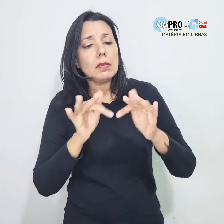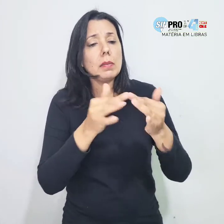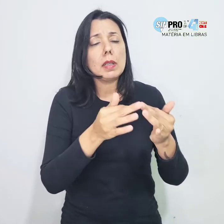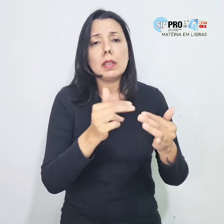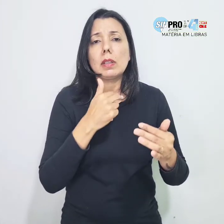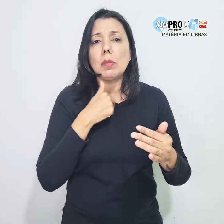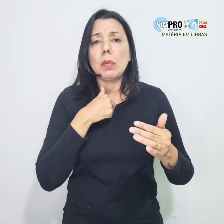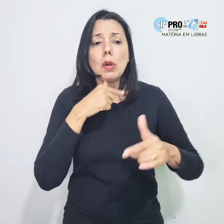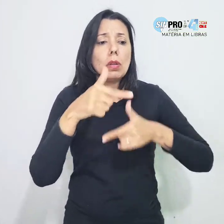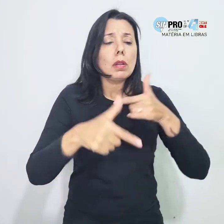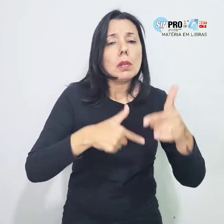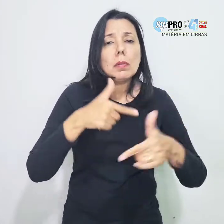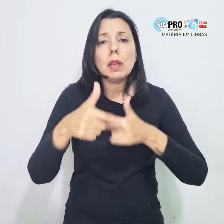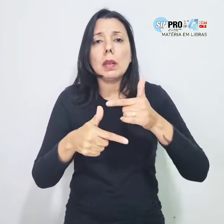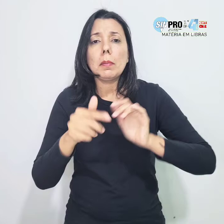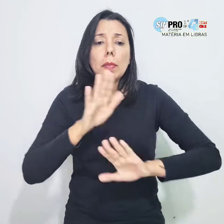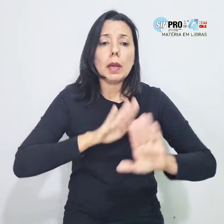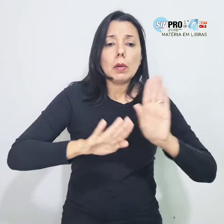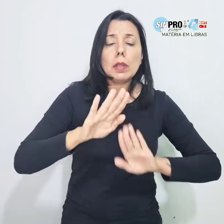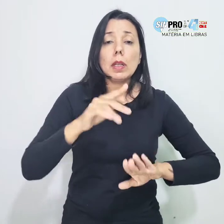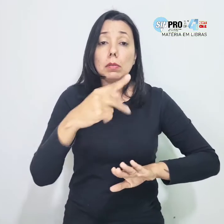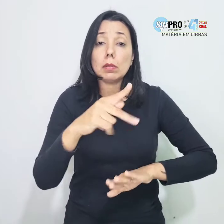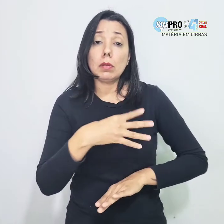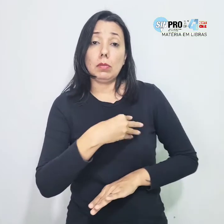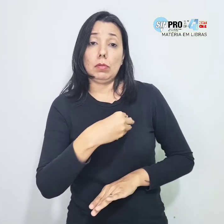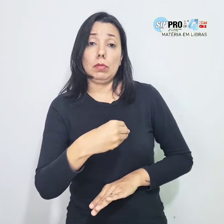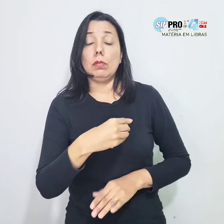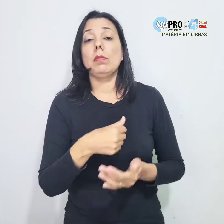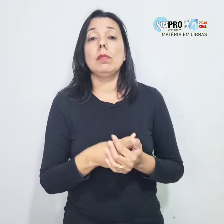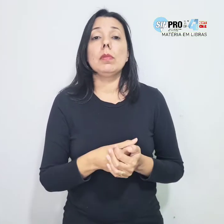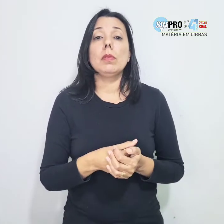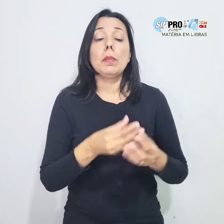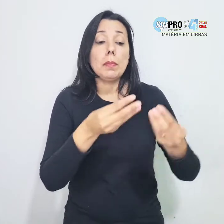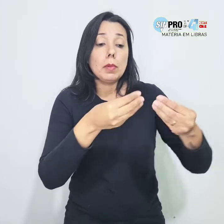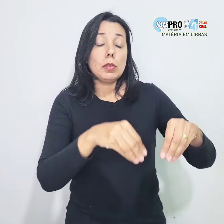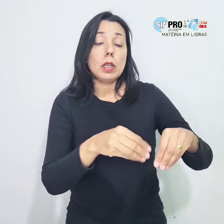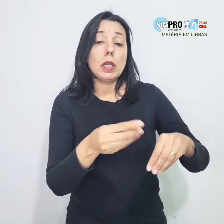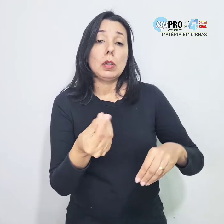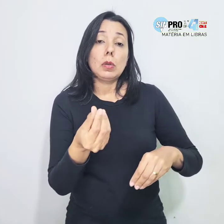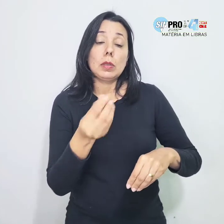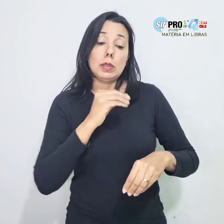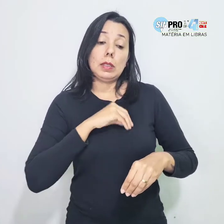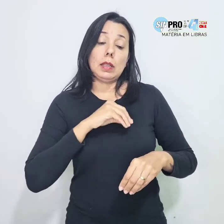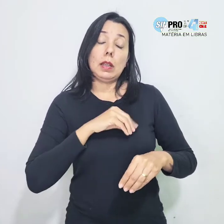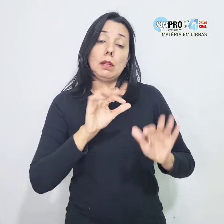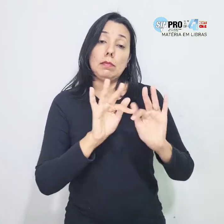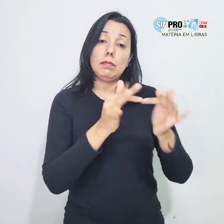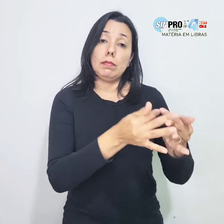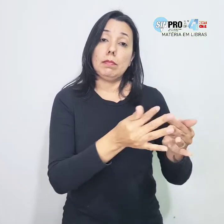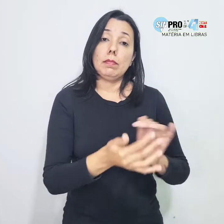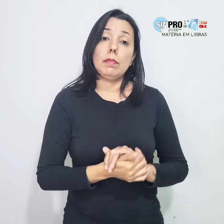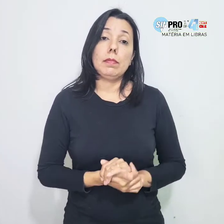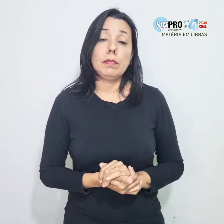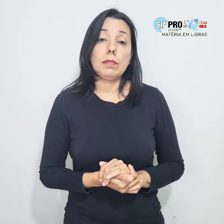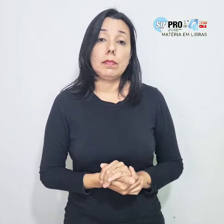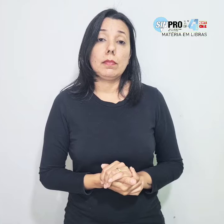podendo trabalhar para cuidar de seus filhos, prejudicando a renda familiar. O